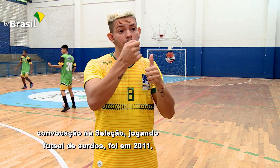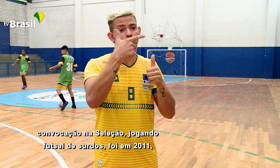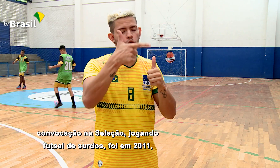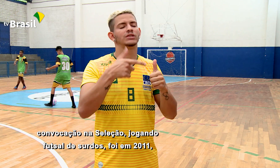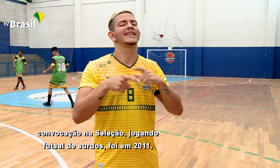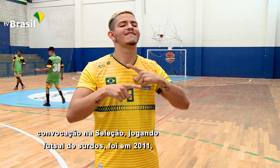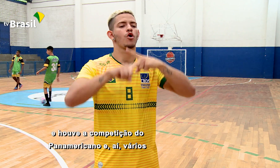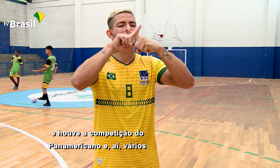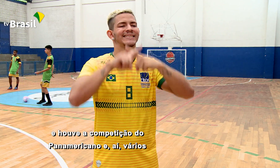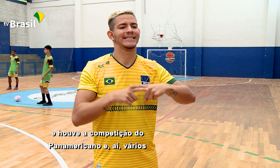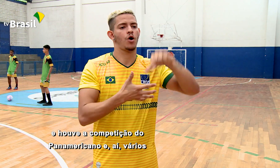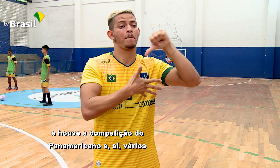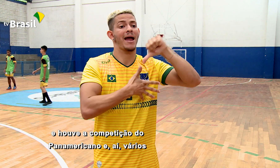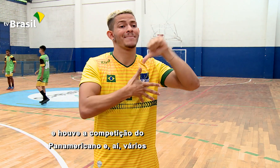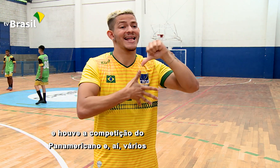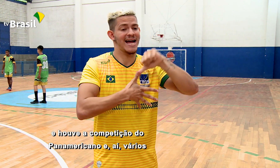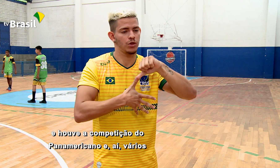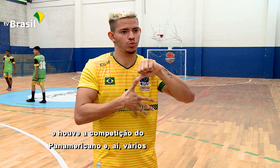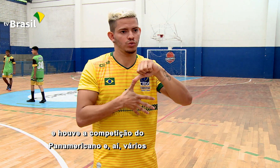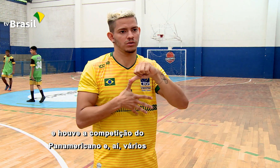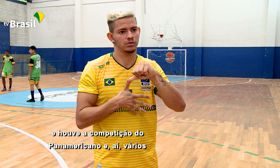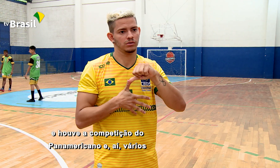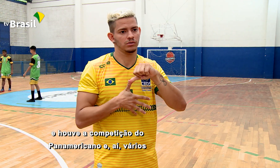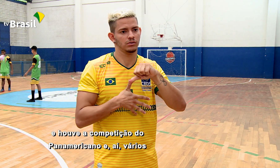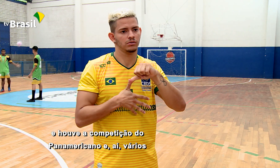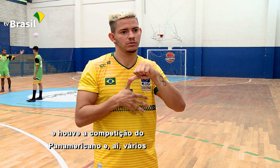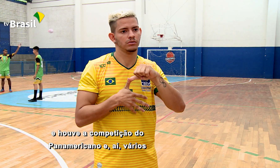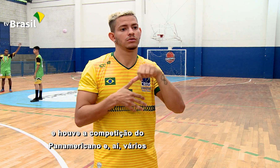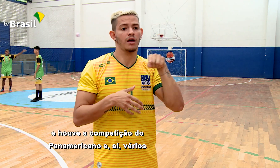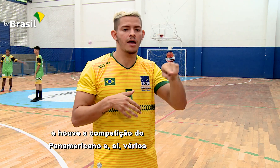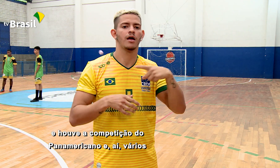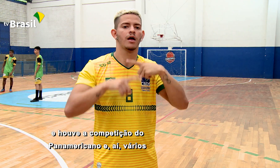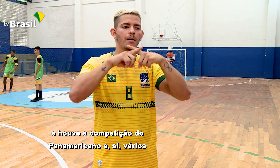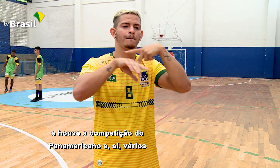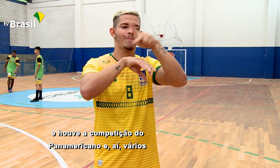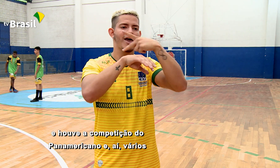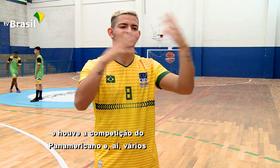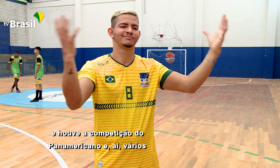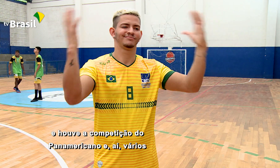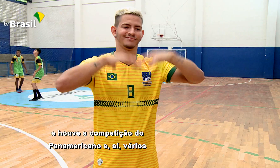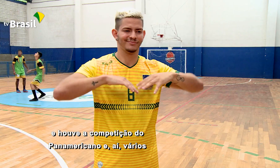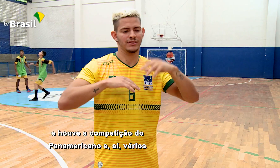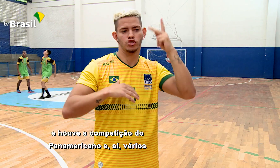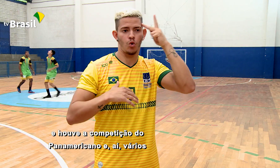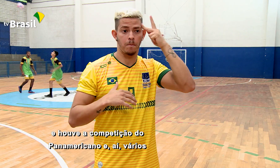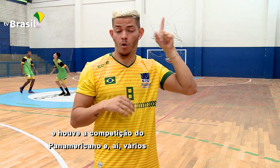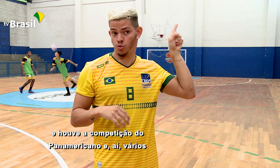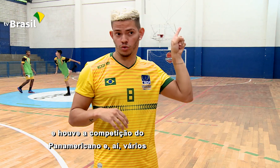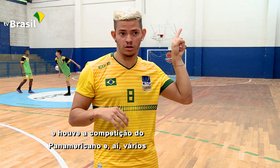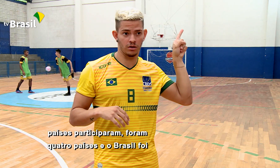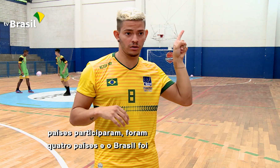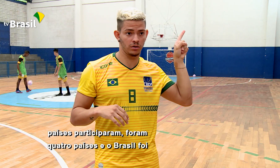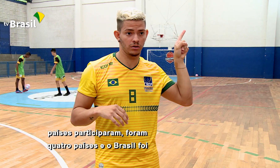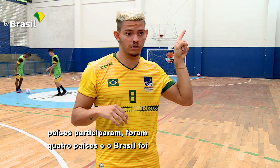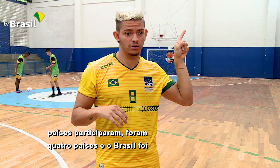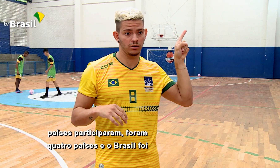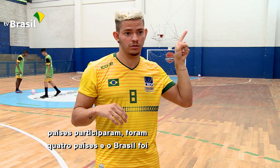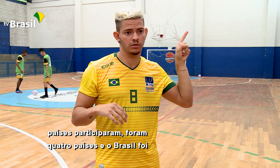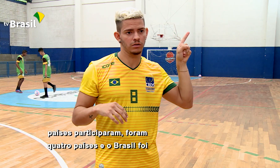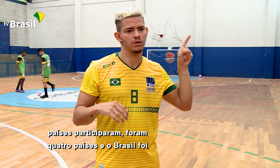2011. E houve a competição do Pan-Americano. E aí vários países